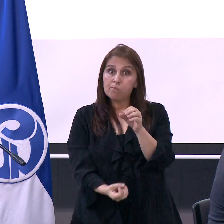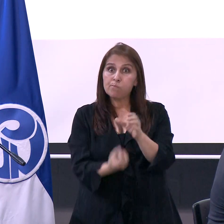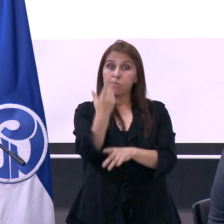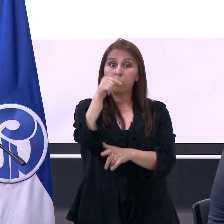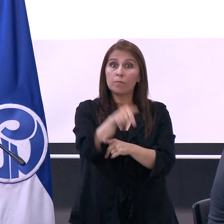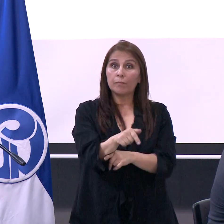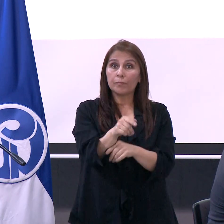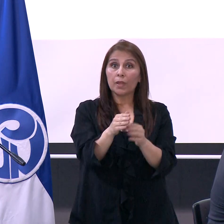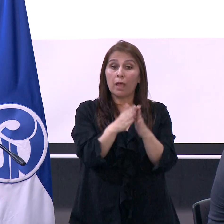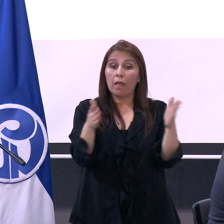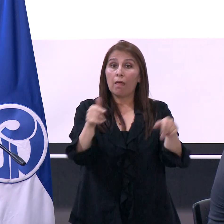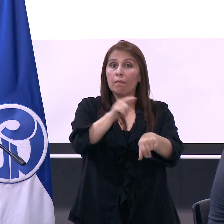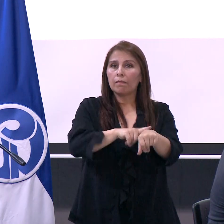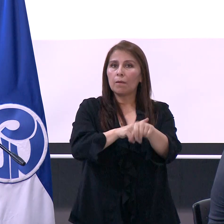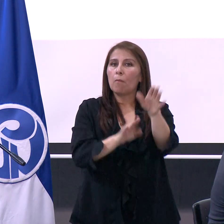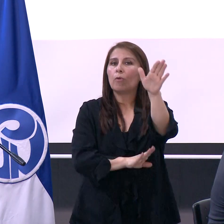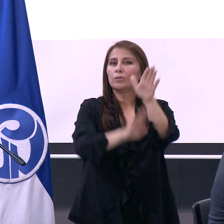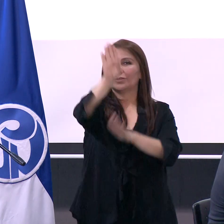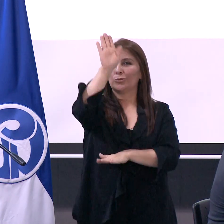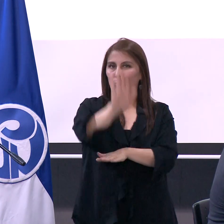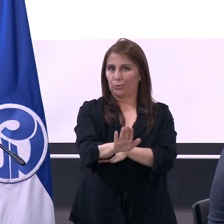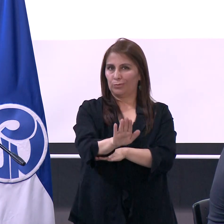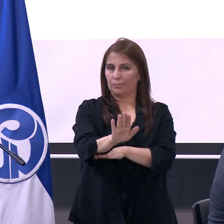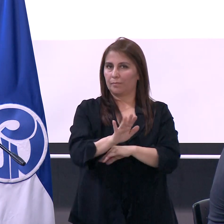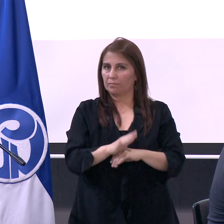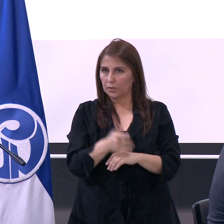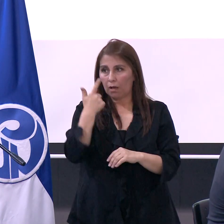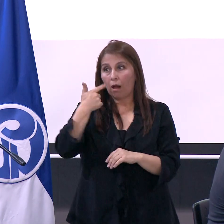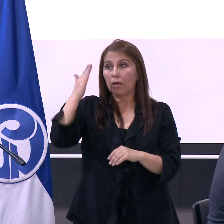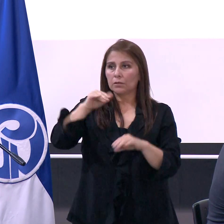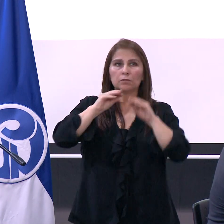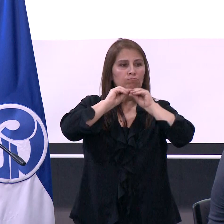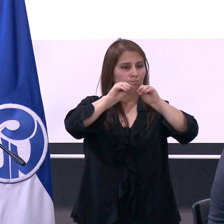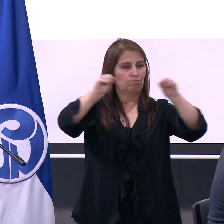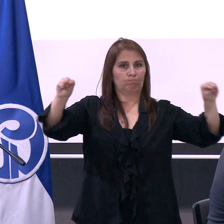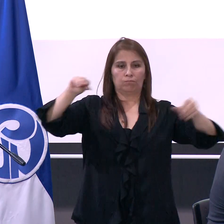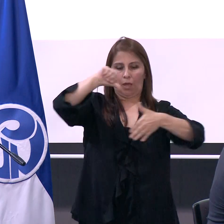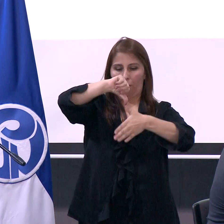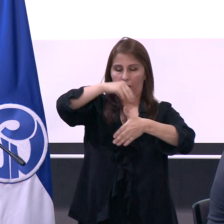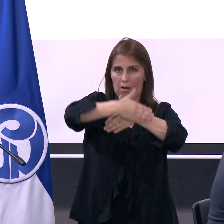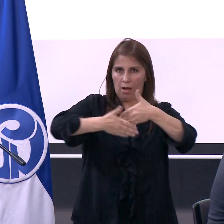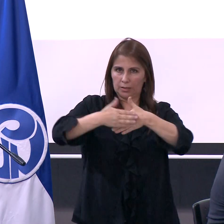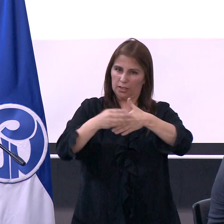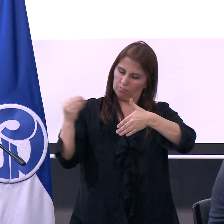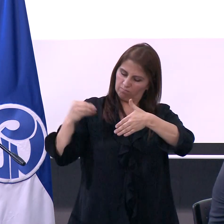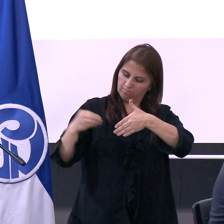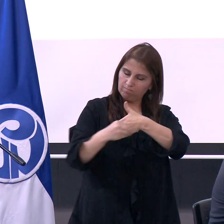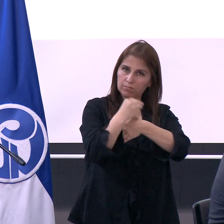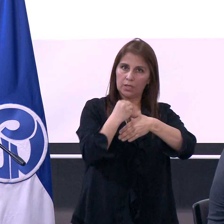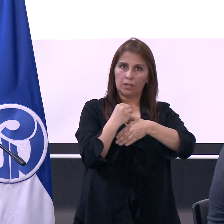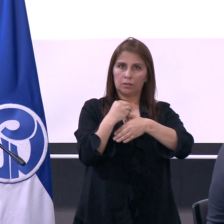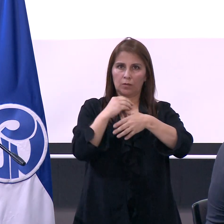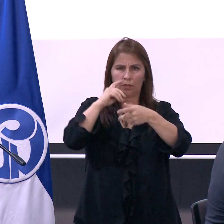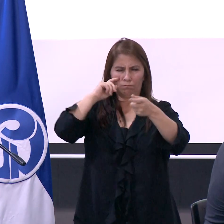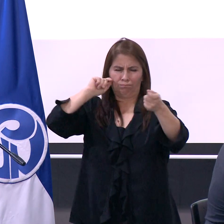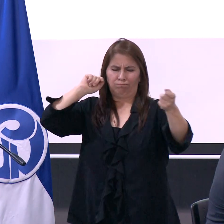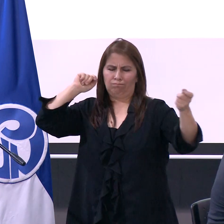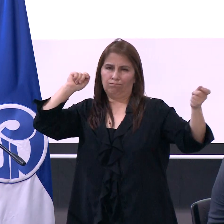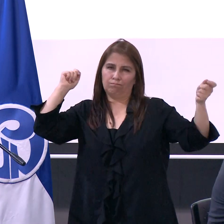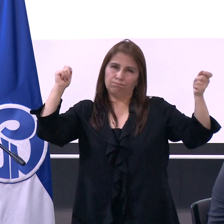era del desarrollo que se agencia para toda américa latina lo cual significó un giro radical